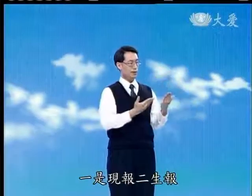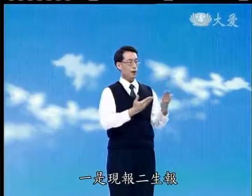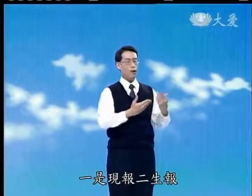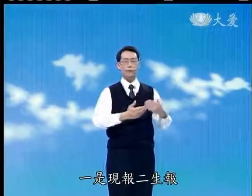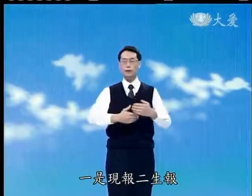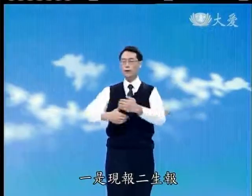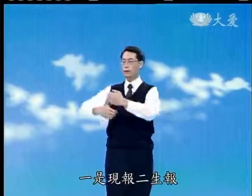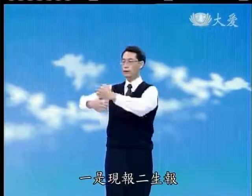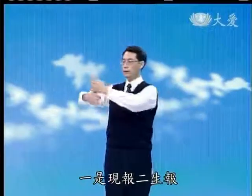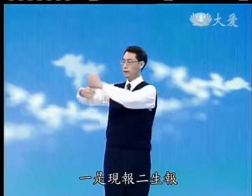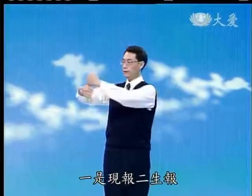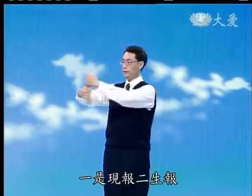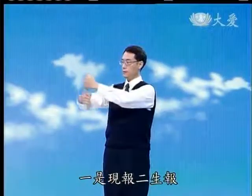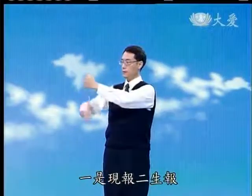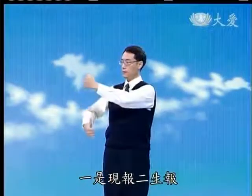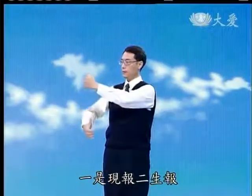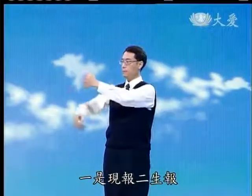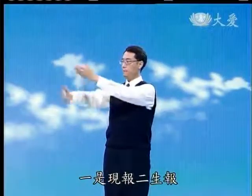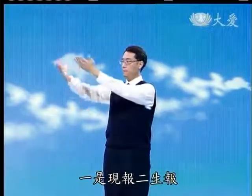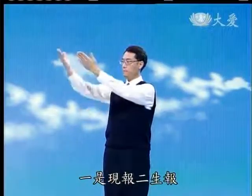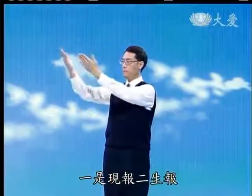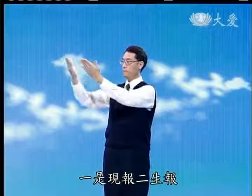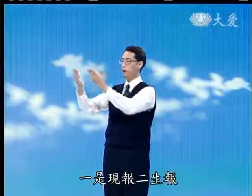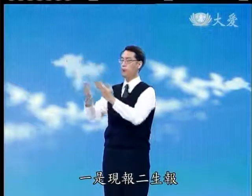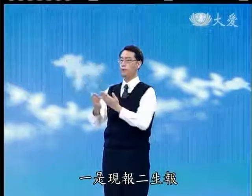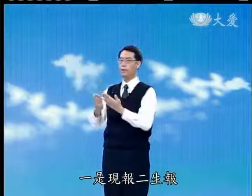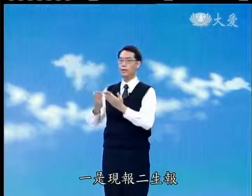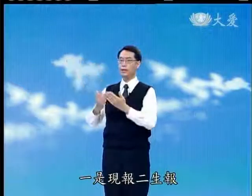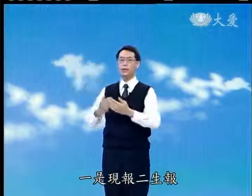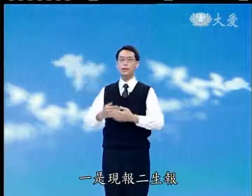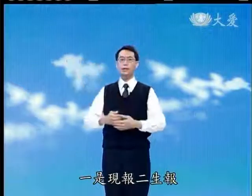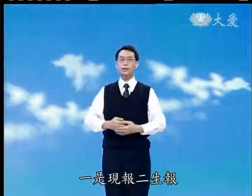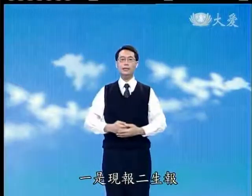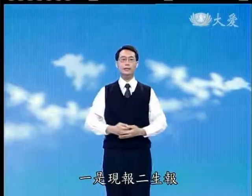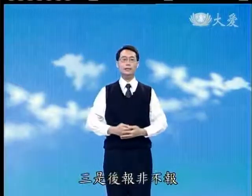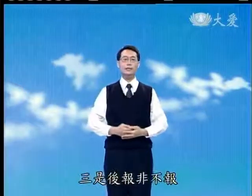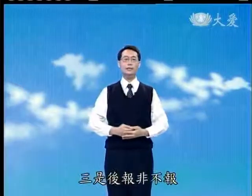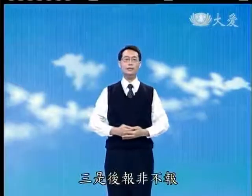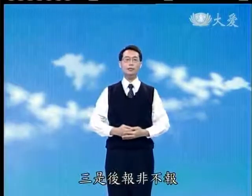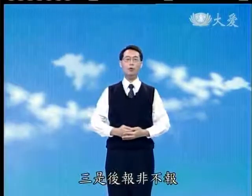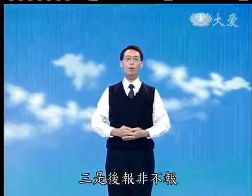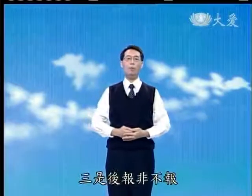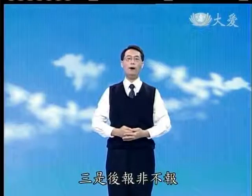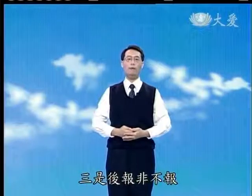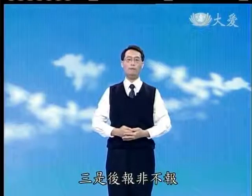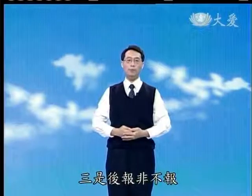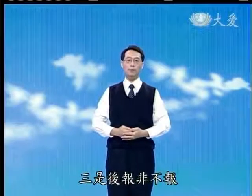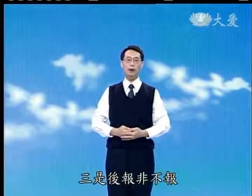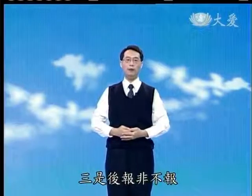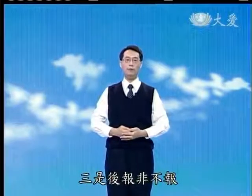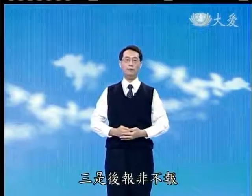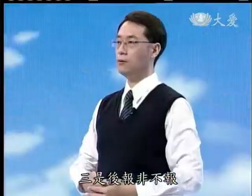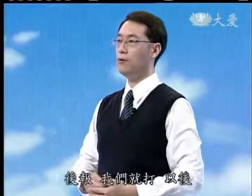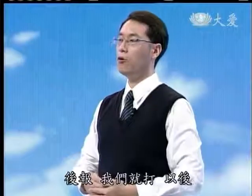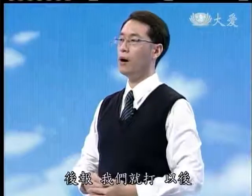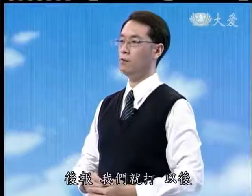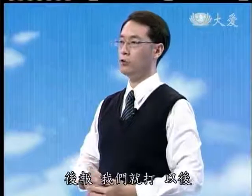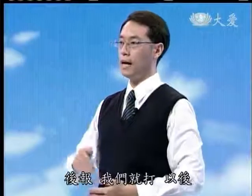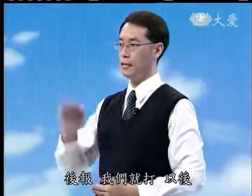报，二生报，三是后报非不报。后报我们就打以